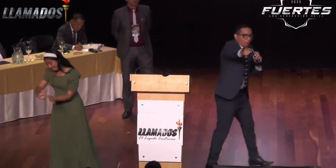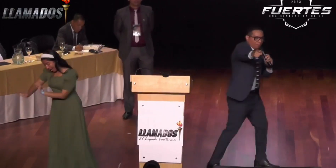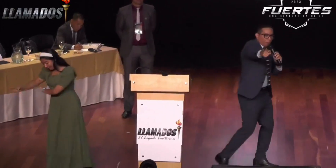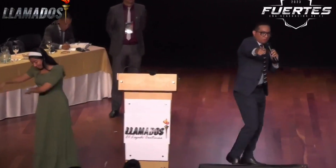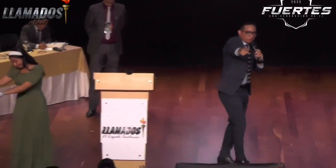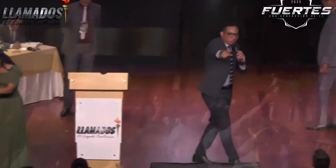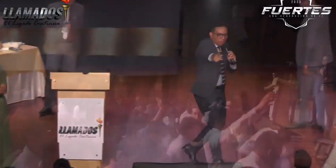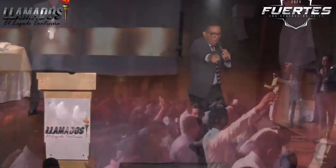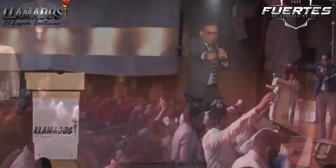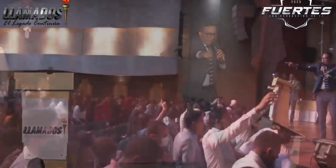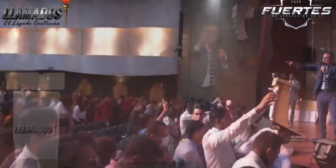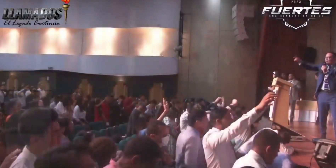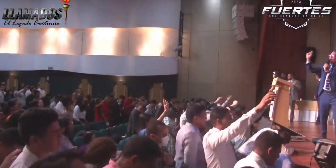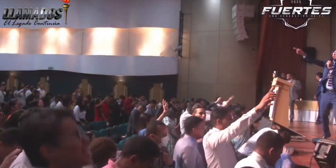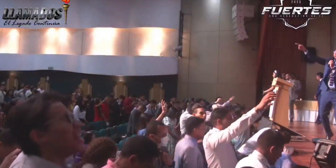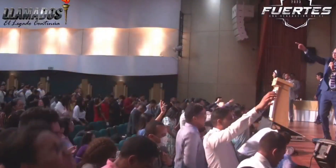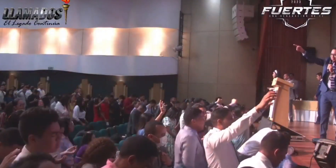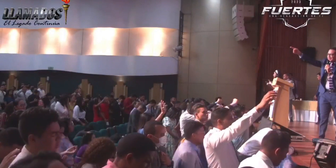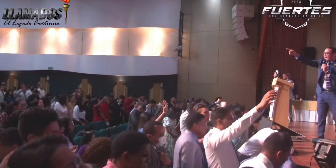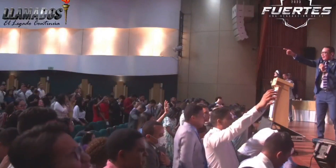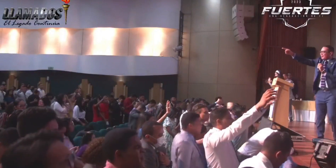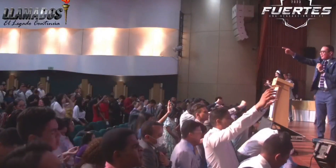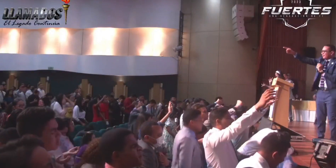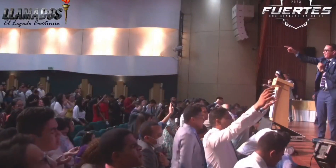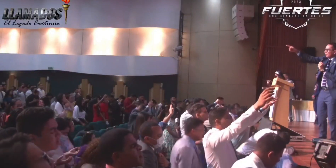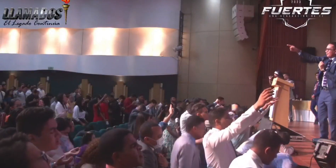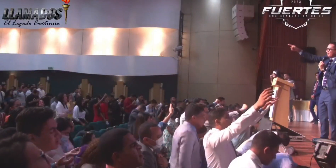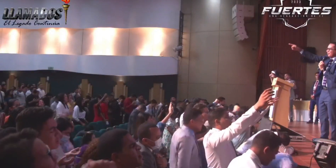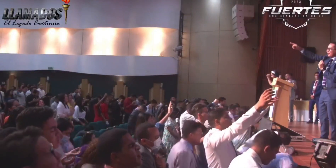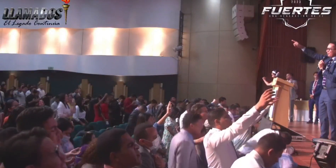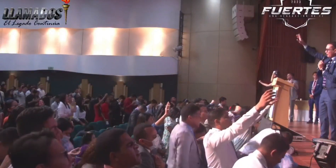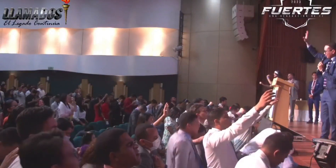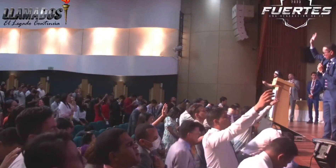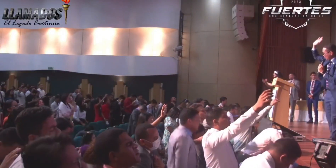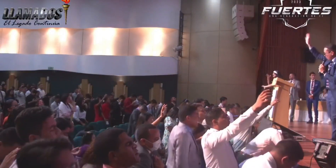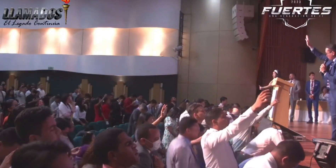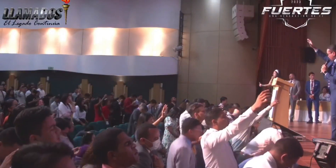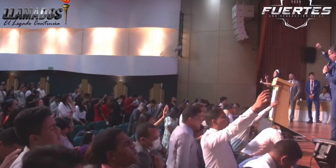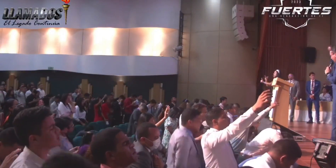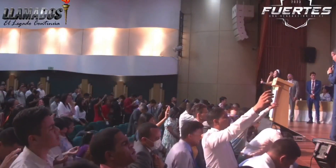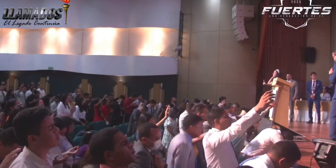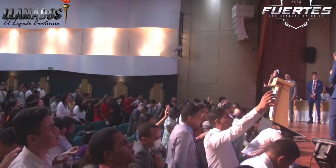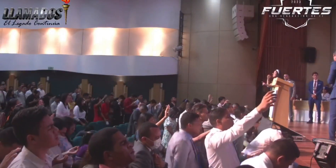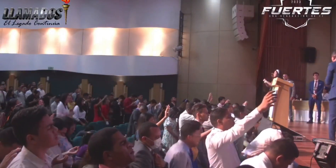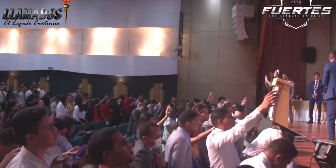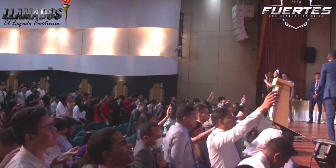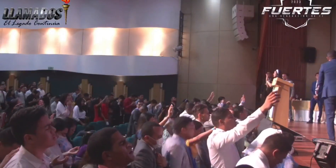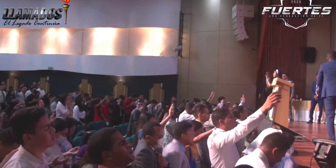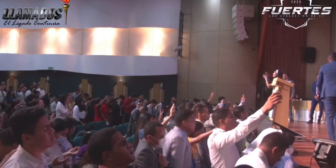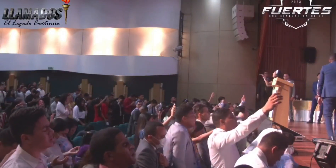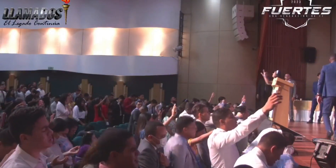tengo te voy a levantar. Levante su mano, entréguela al Señor.